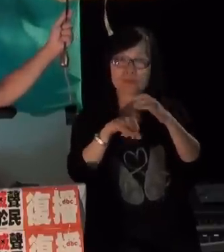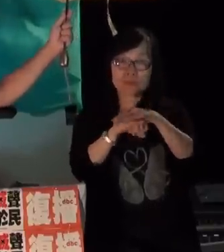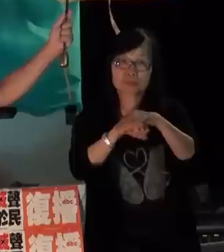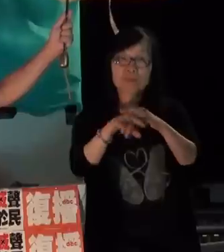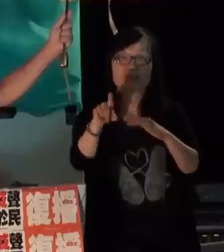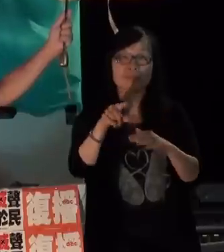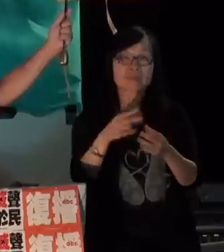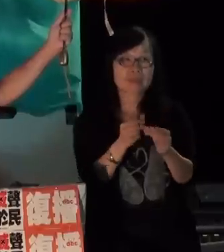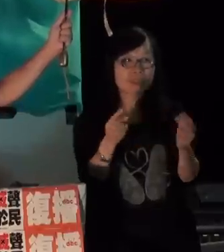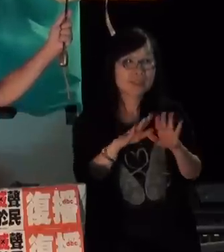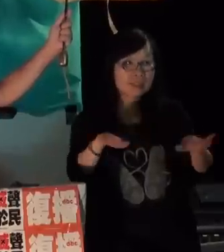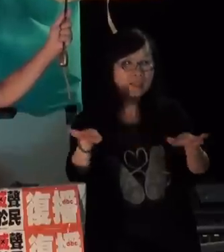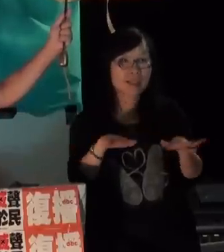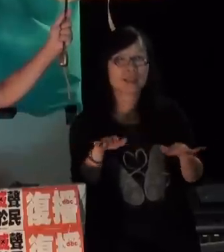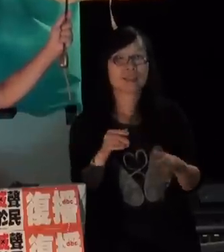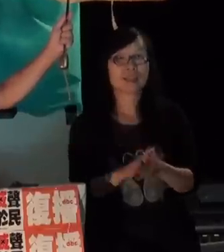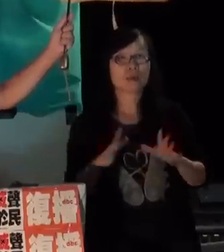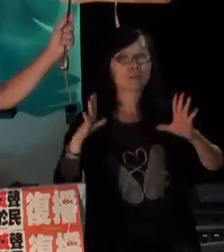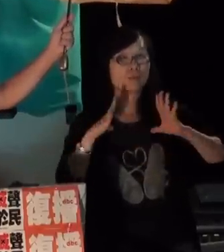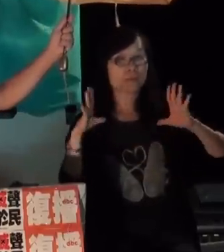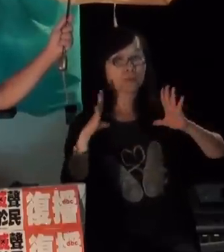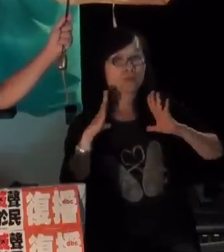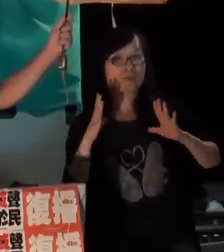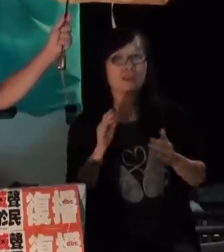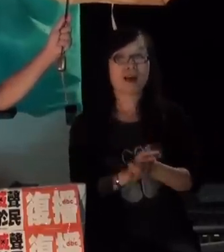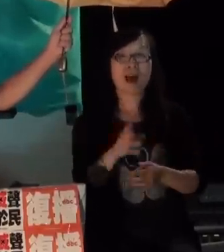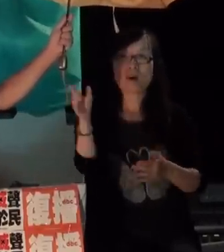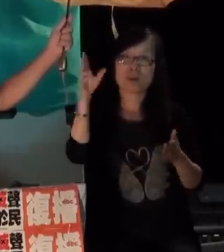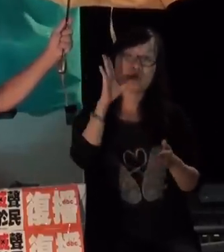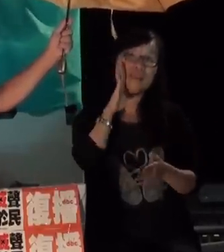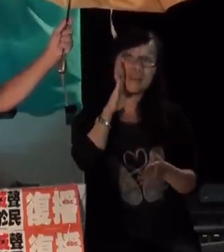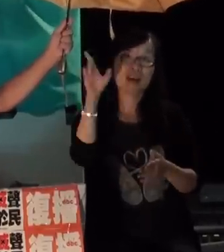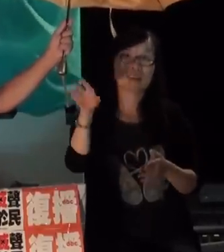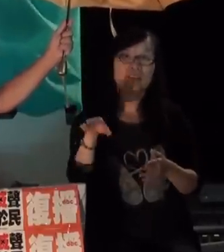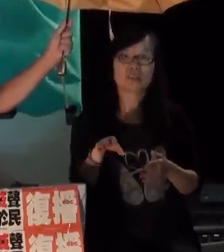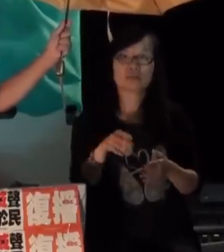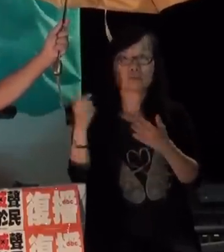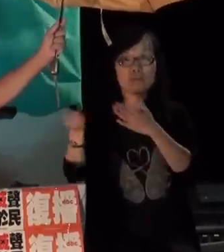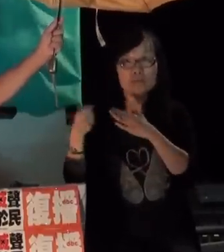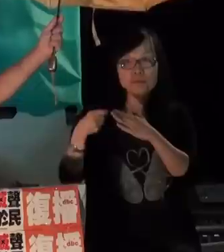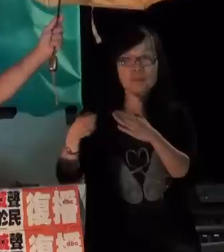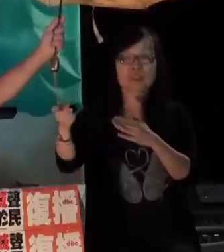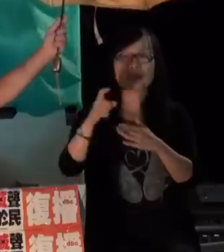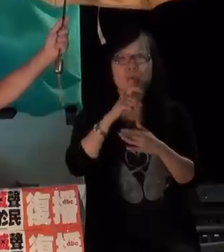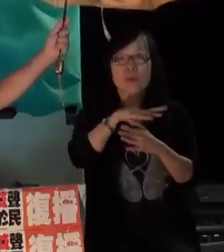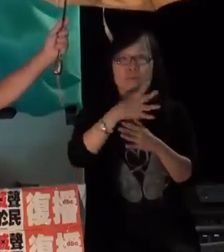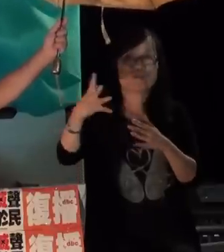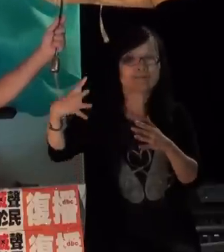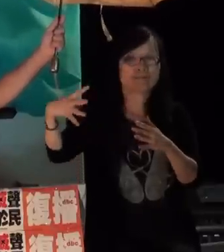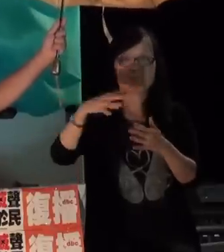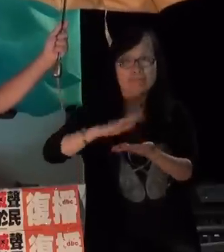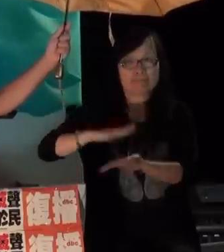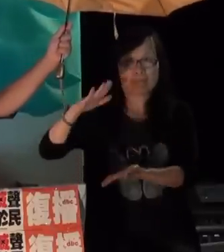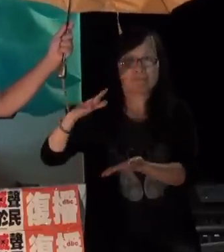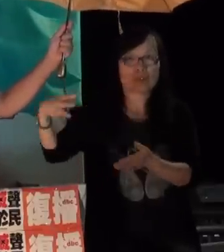係。 嗱， 休閒噶嘛。 哇，喺嗰度泰國芭提雅附近咧，已經俾個大幾個大財團收購曬，將會